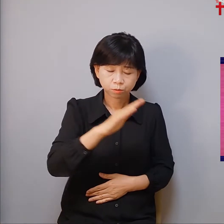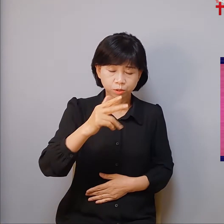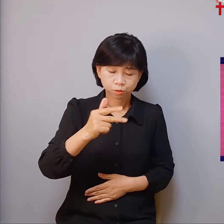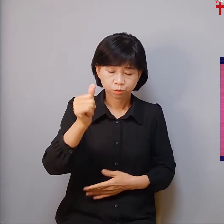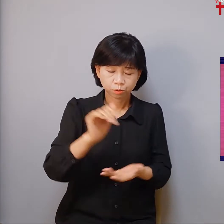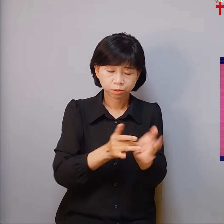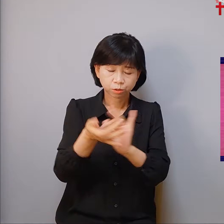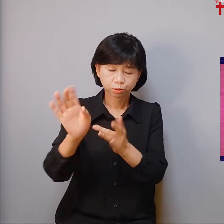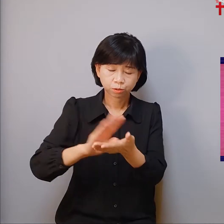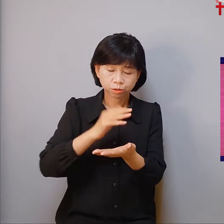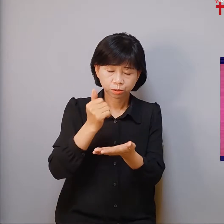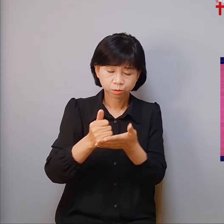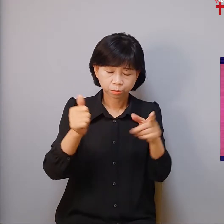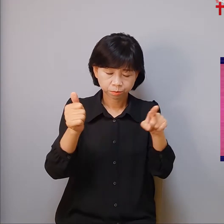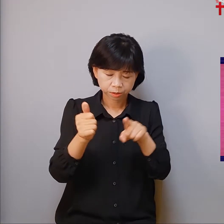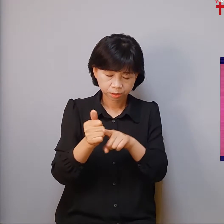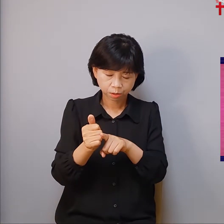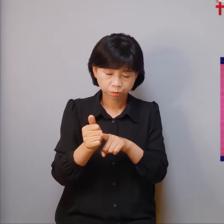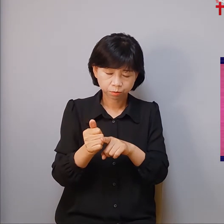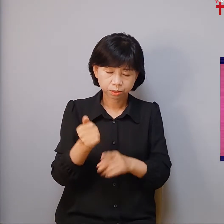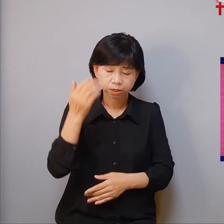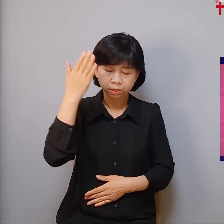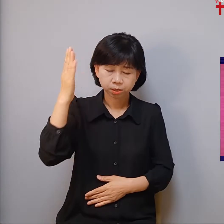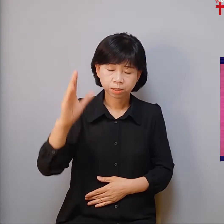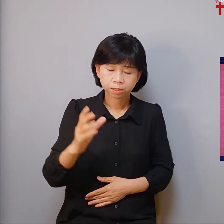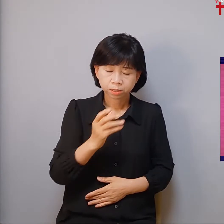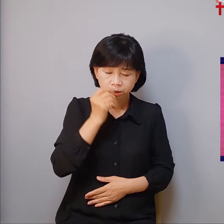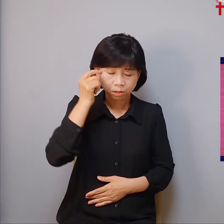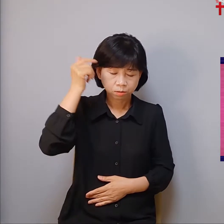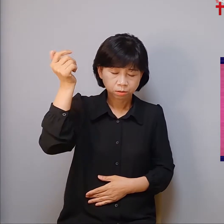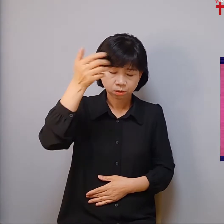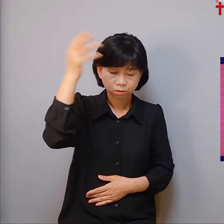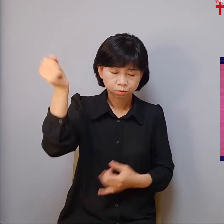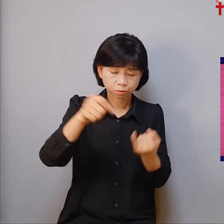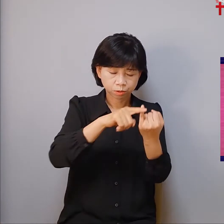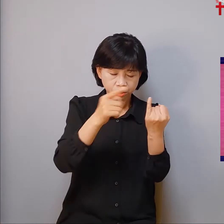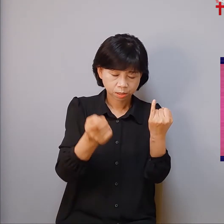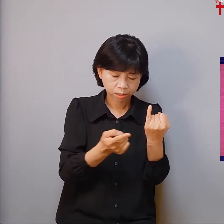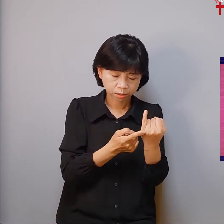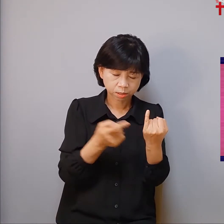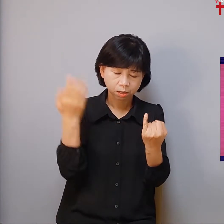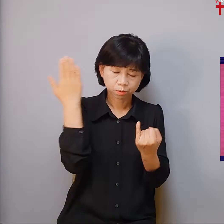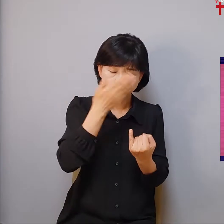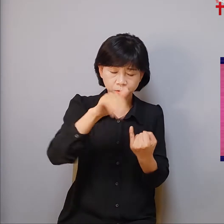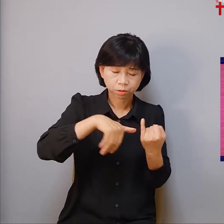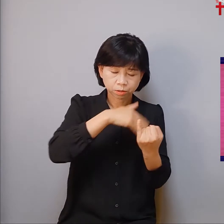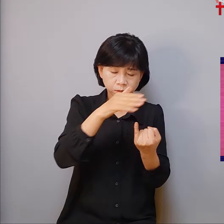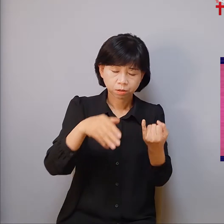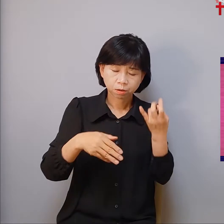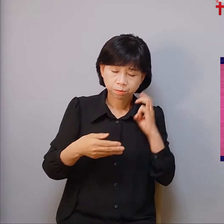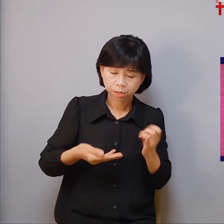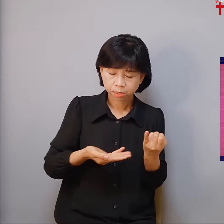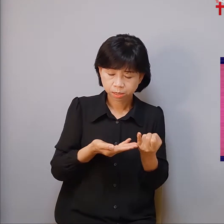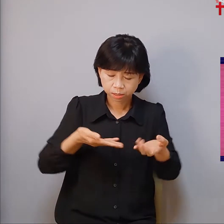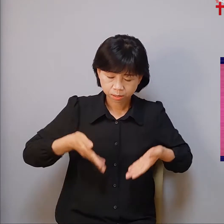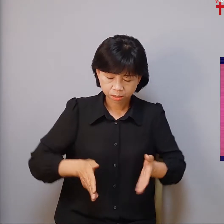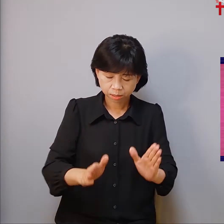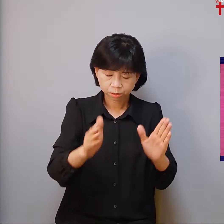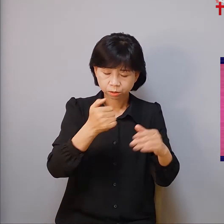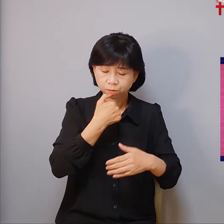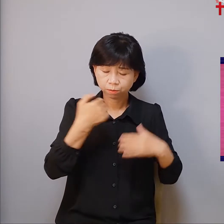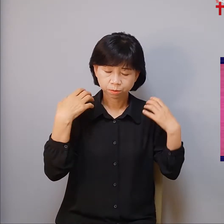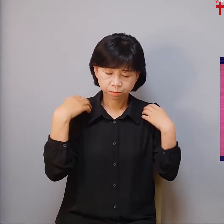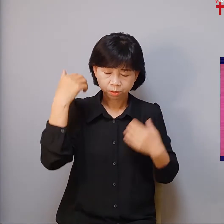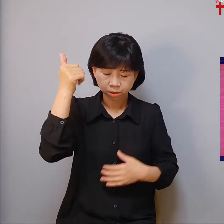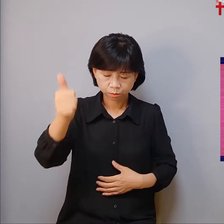예수 그리스도를 믿사오니 이는 성령으로 잉태하사 동정녀 마리아에게 나시고 본디오